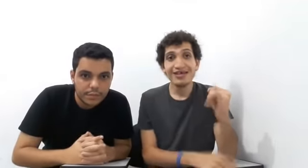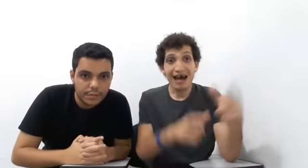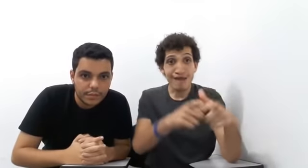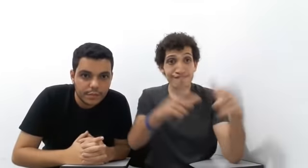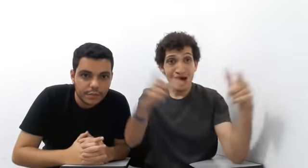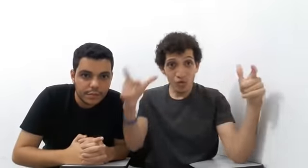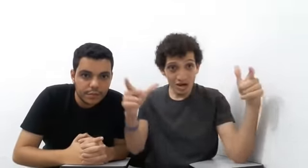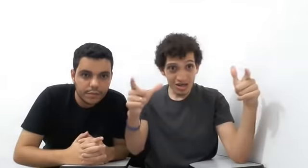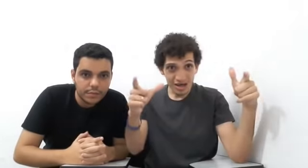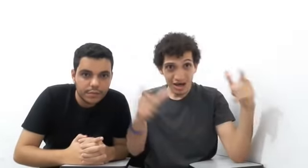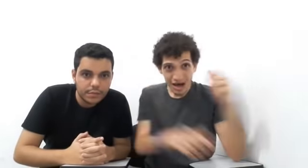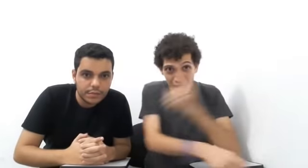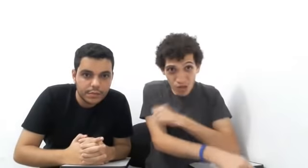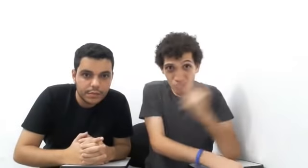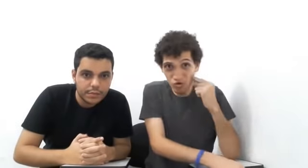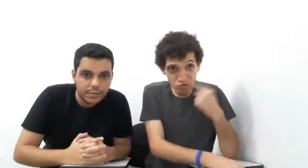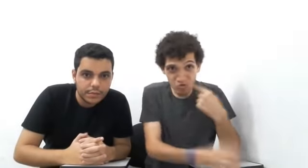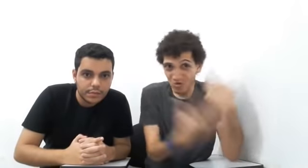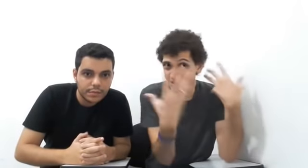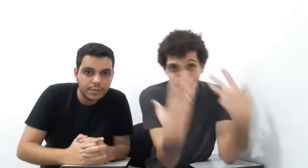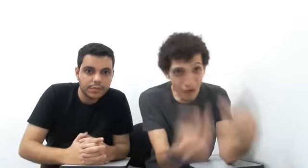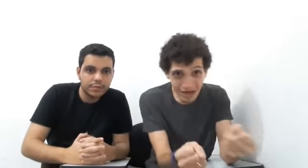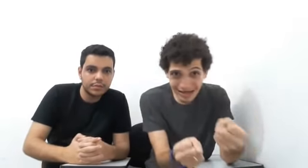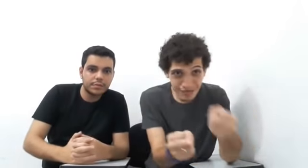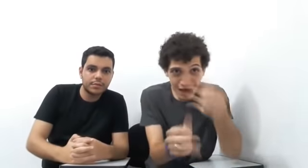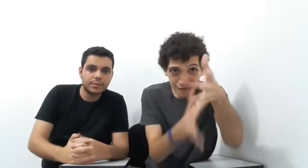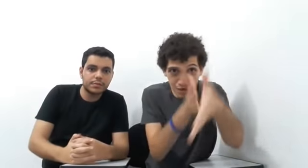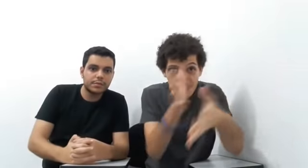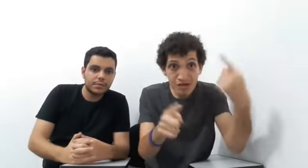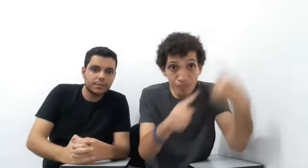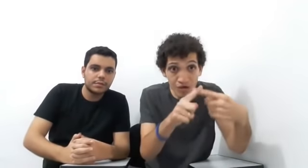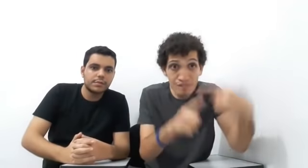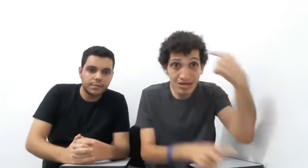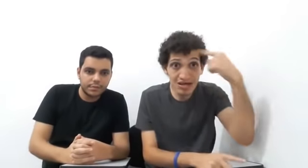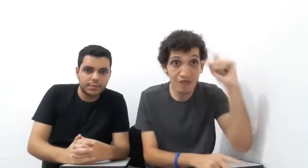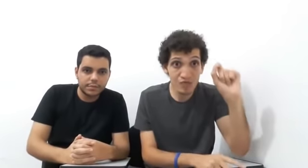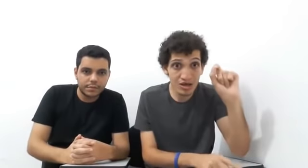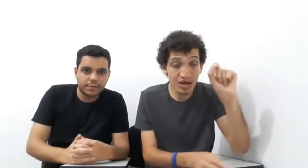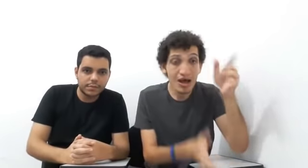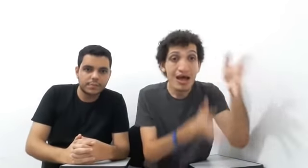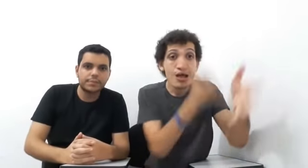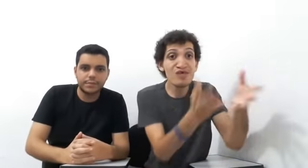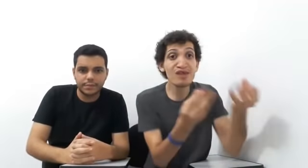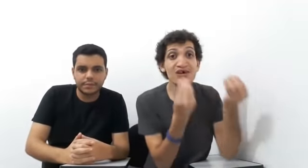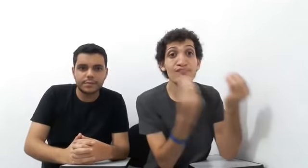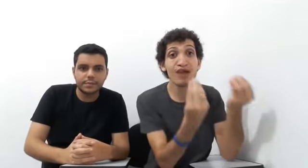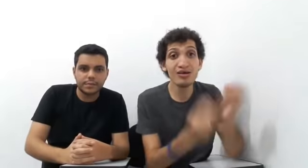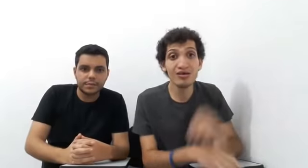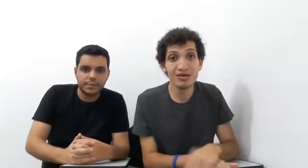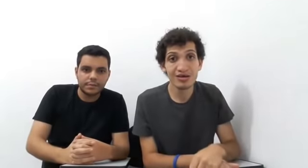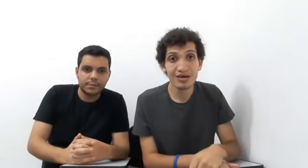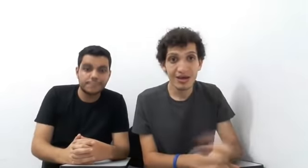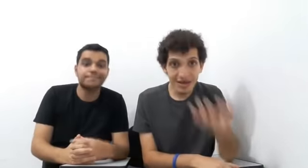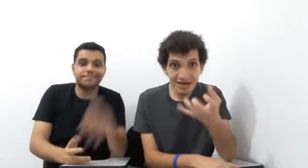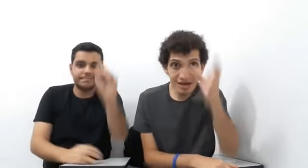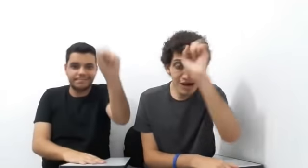a maioria, alunos surdos, que não aceitava Libras porque pensava o quê? Libras para quê? Ele ia